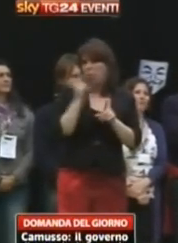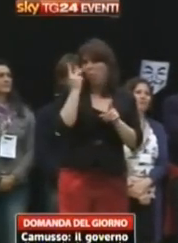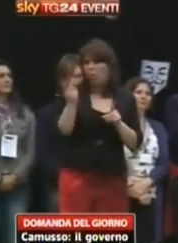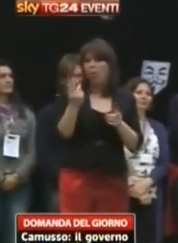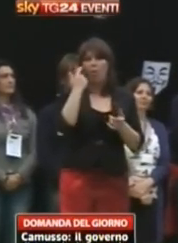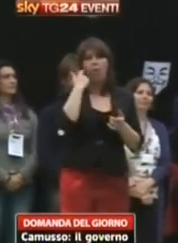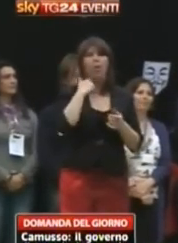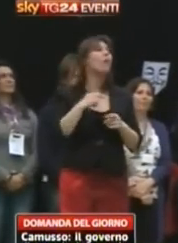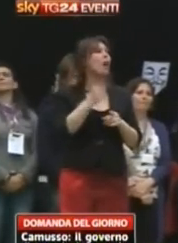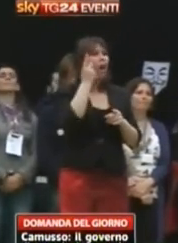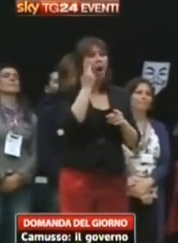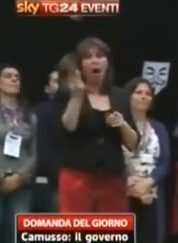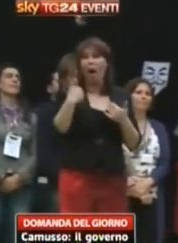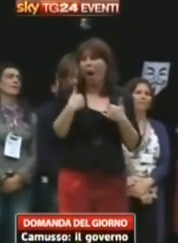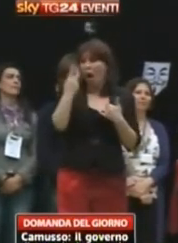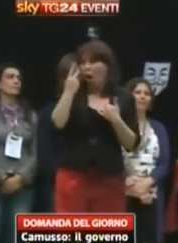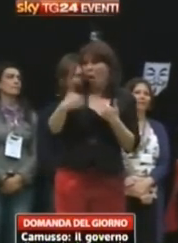un cuore così. Quando ho visto